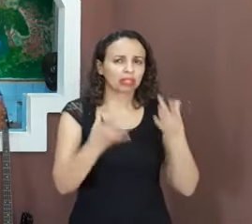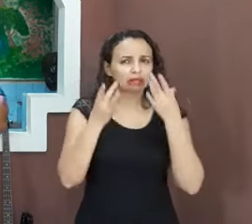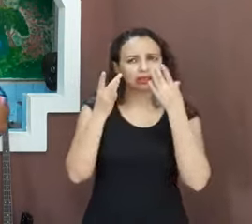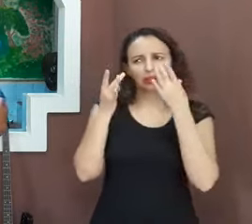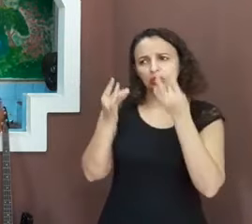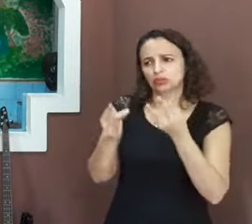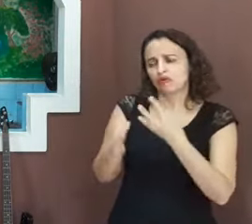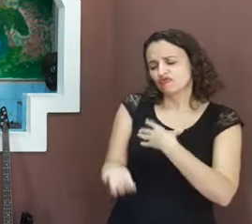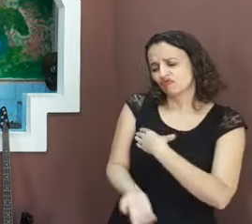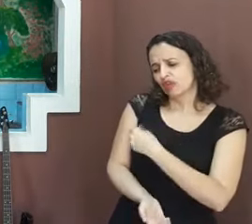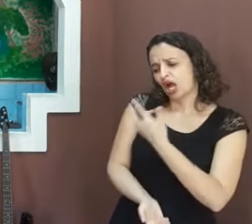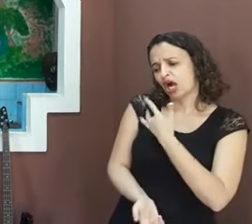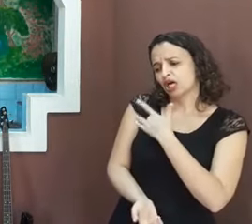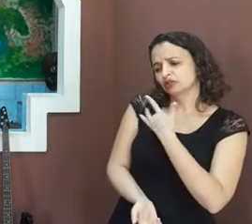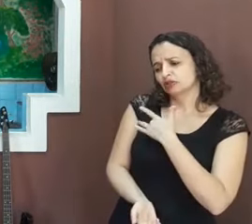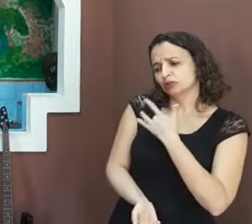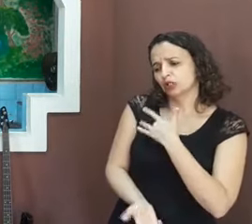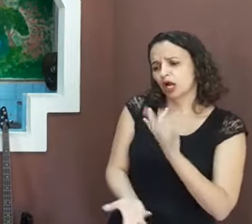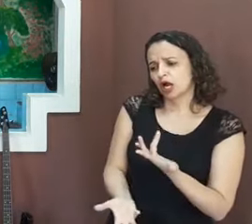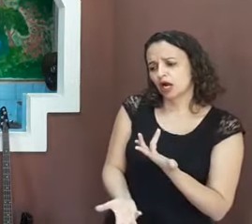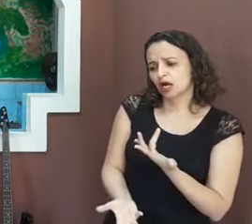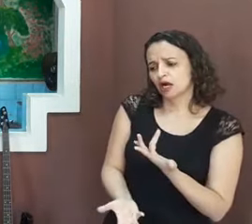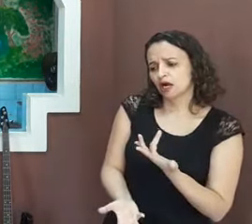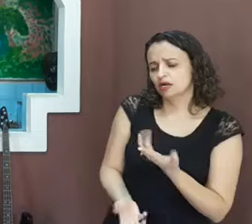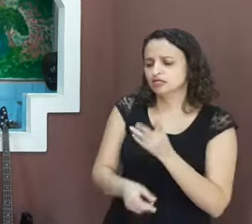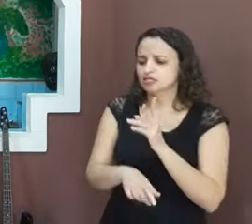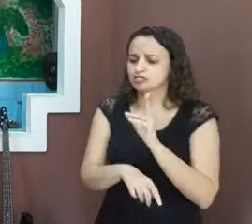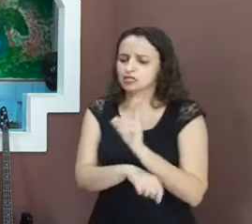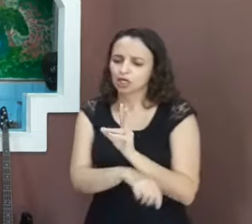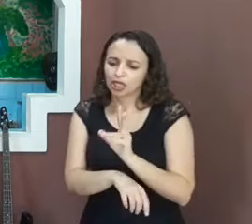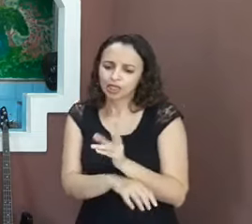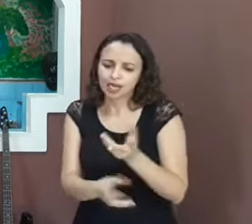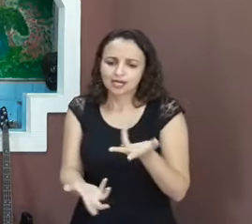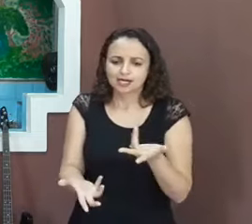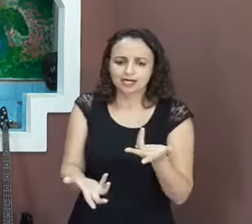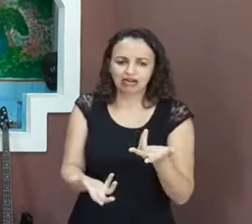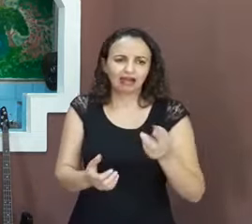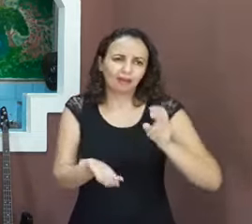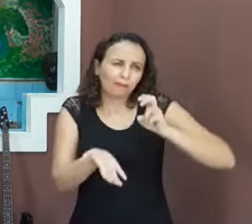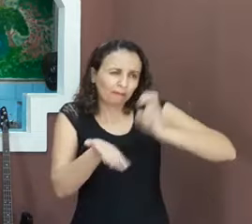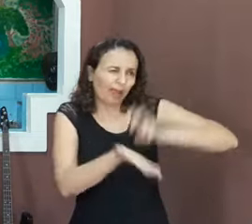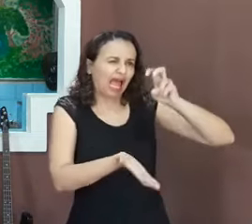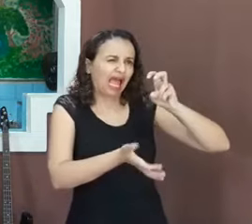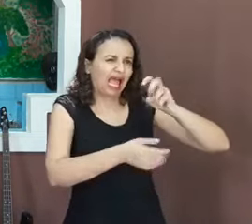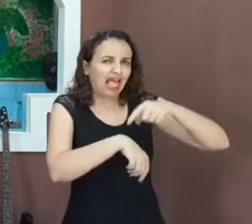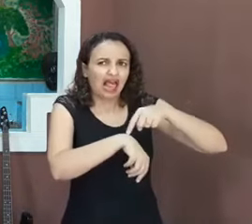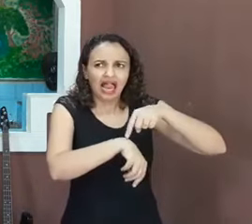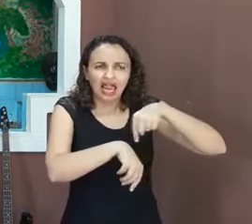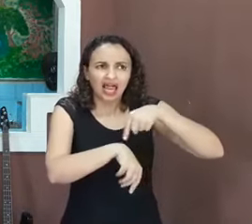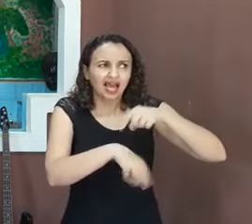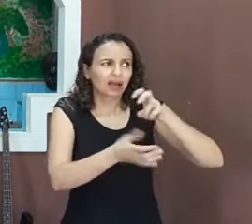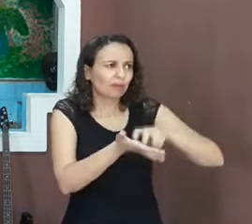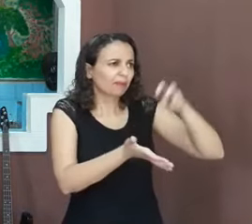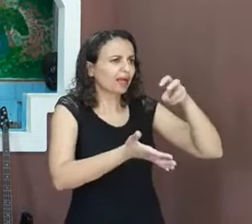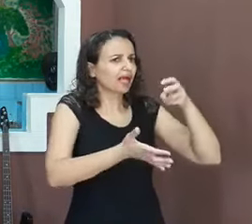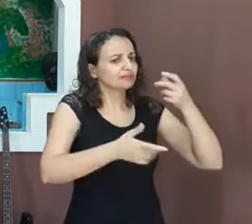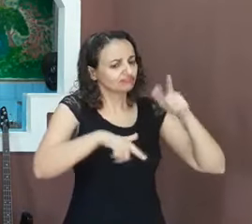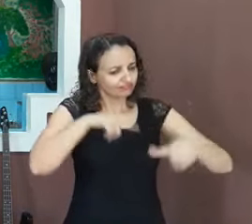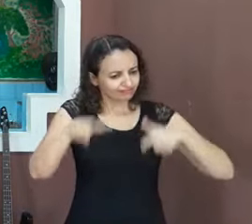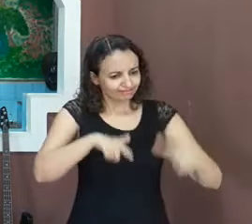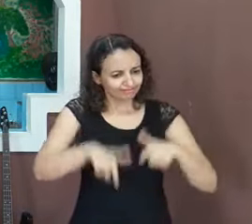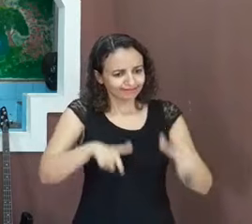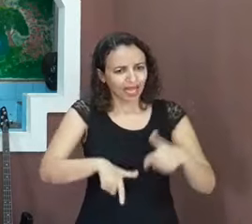Tadinho, nenenzinho de mamãe, tadinho, vai levantar cedo não para trabalhar. Tadinho do menino,